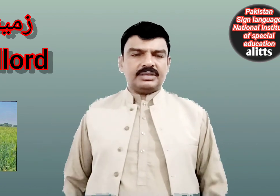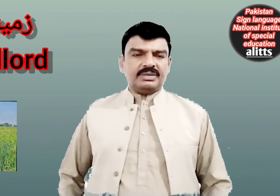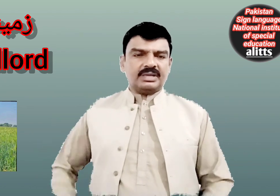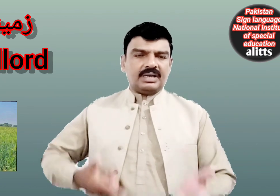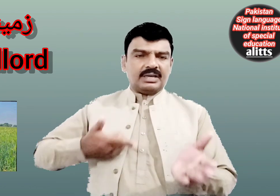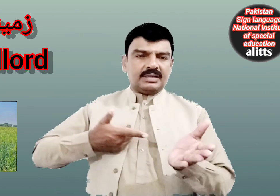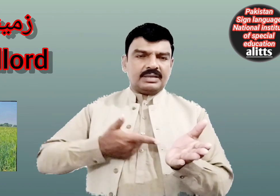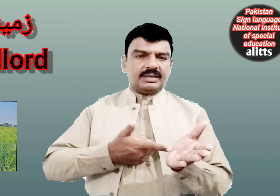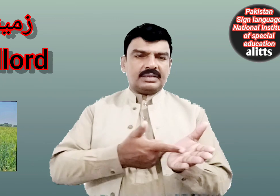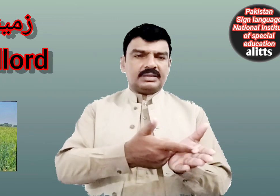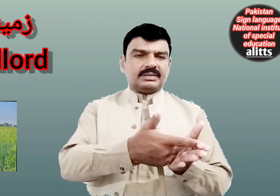जिमीदार।